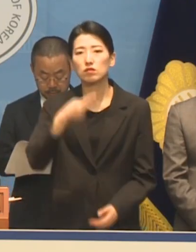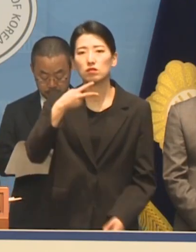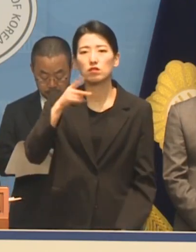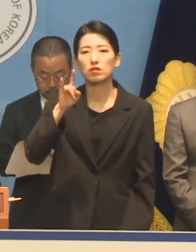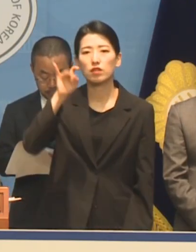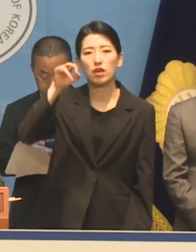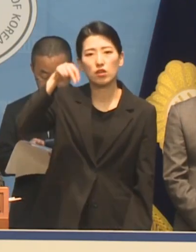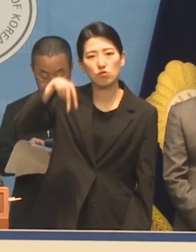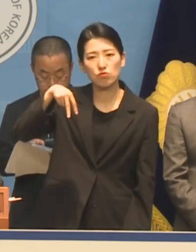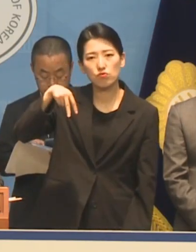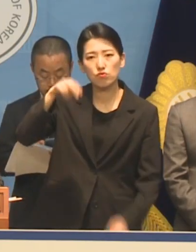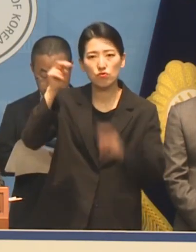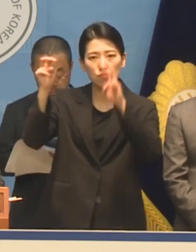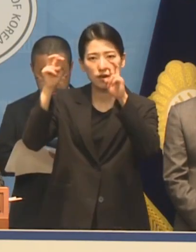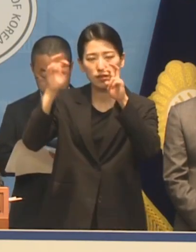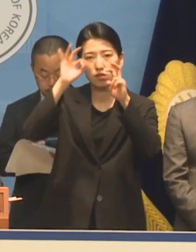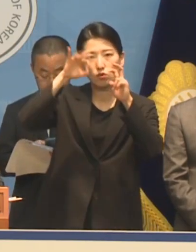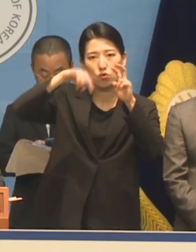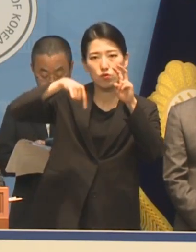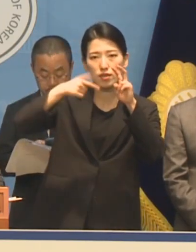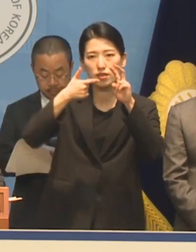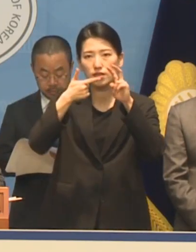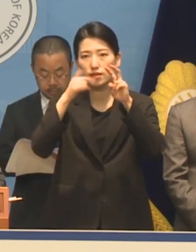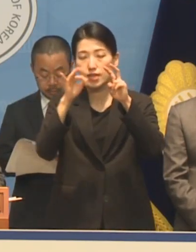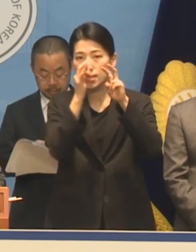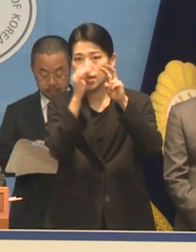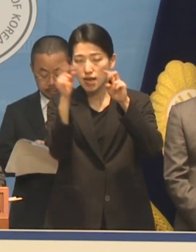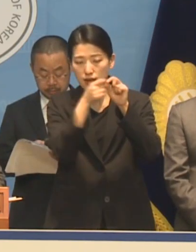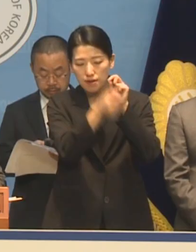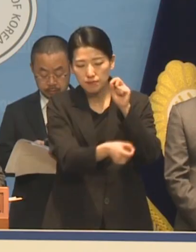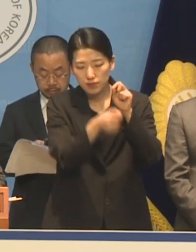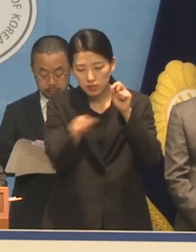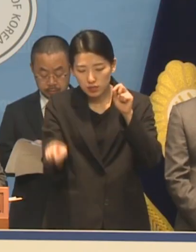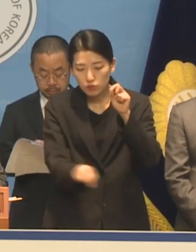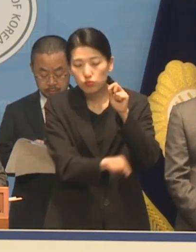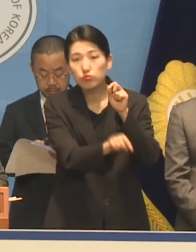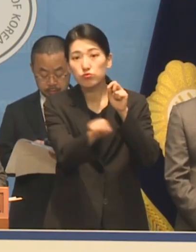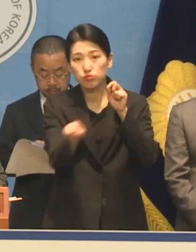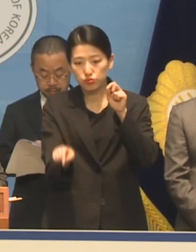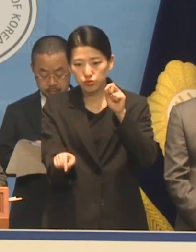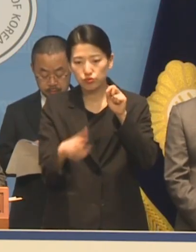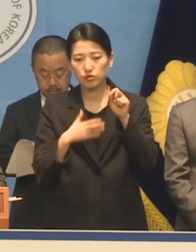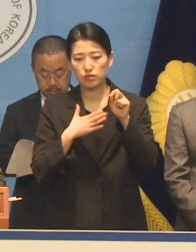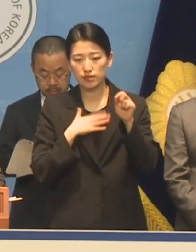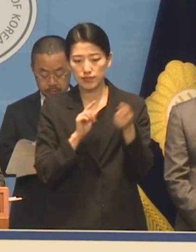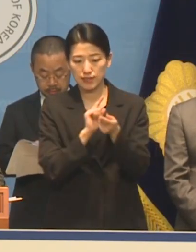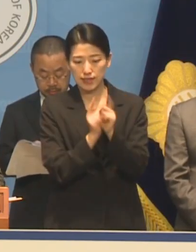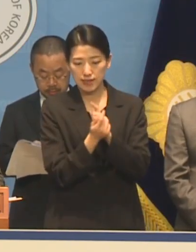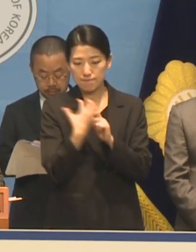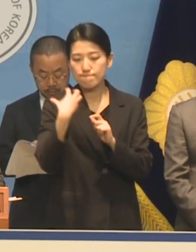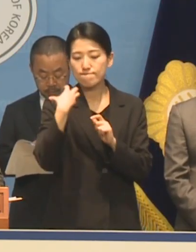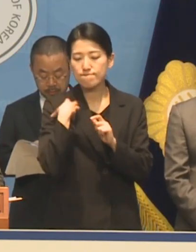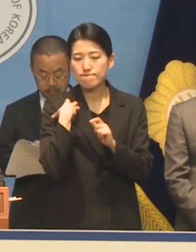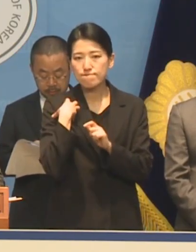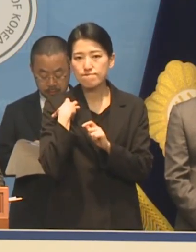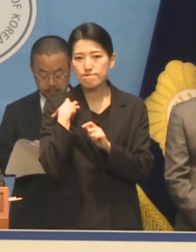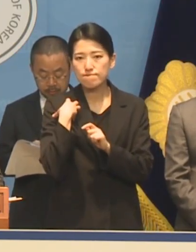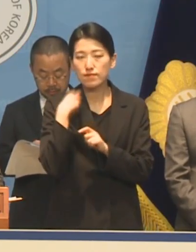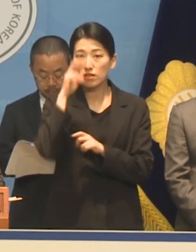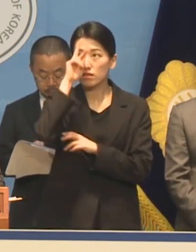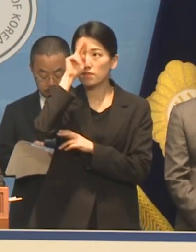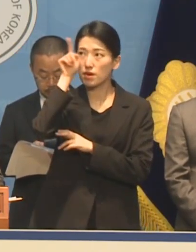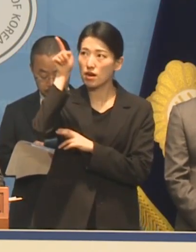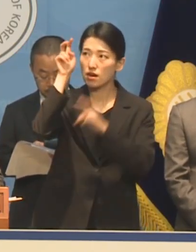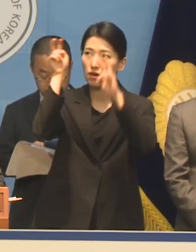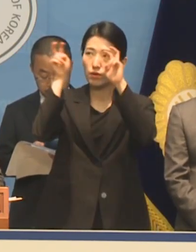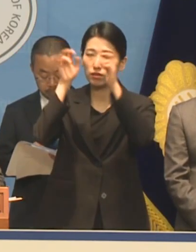그룹 계열사들 노동조합 지회 지부들의 분들을 제가 대리를 하여 박영우 회장을